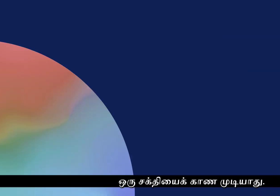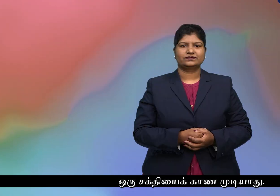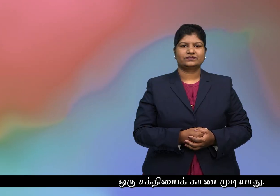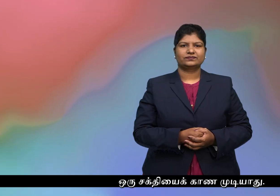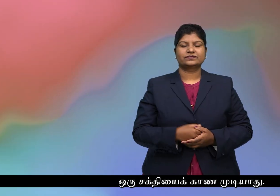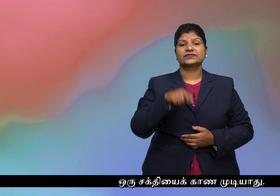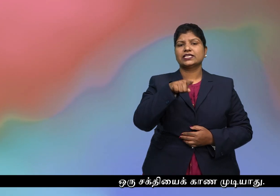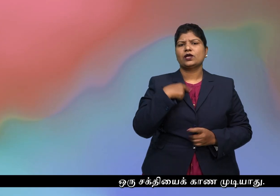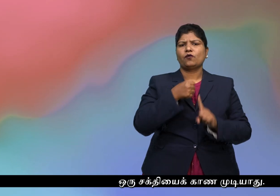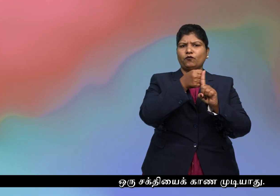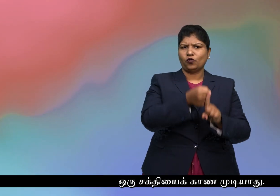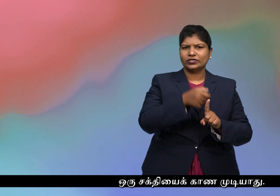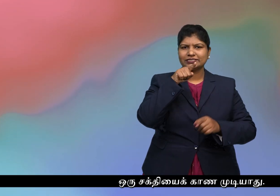ஒரு விசையை காண முடியாது.